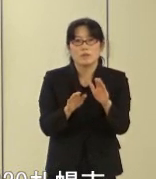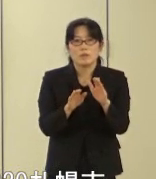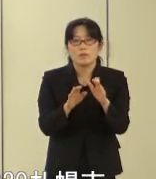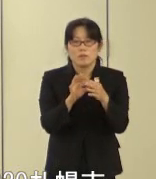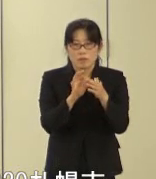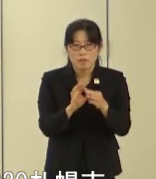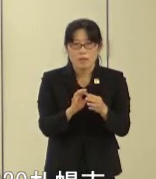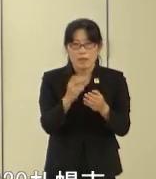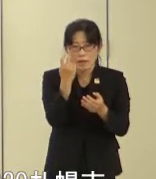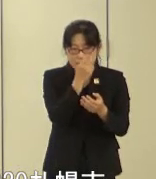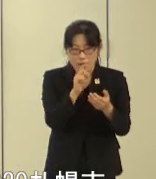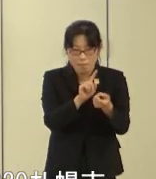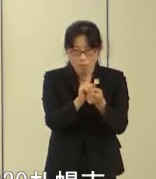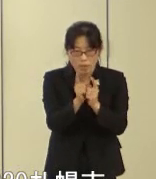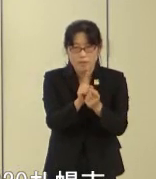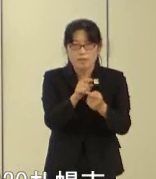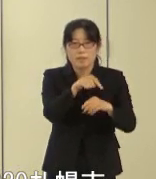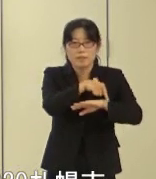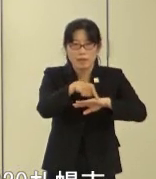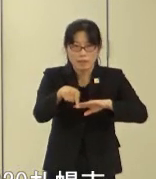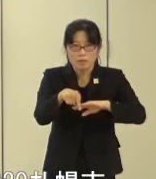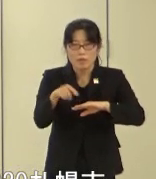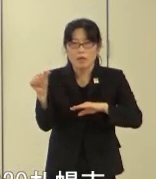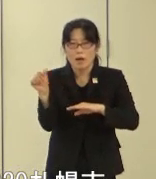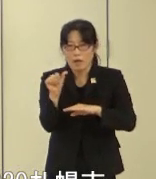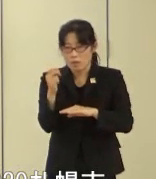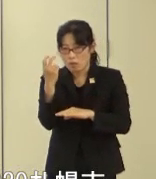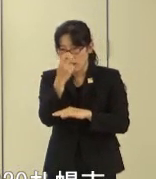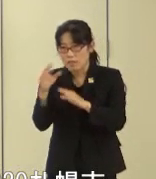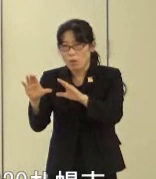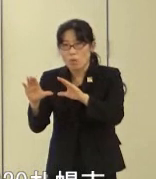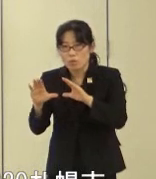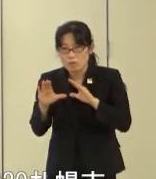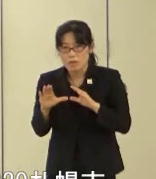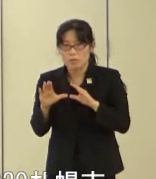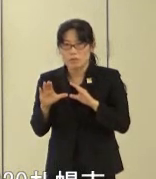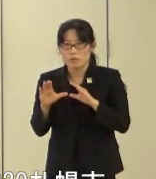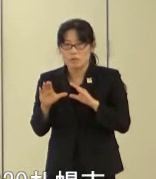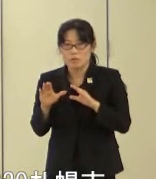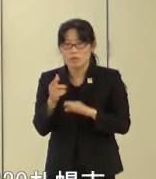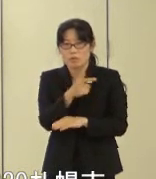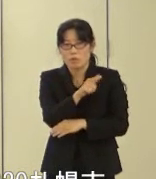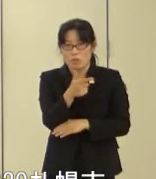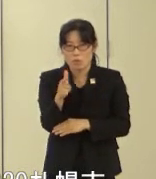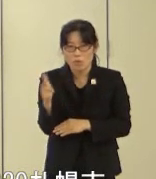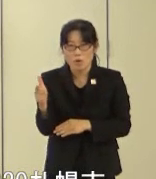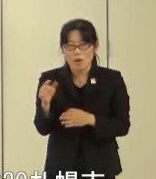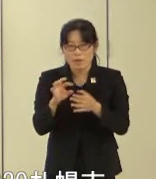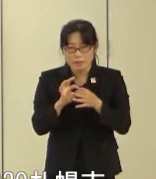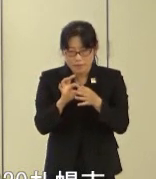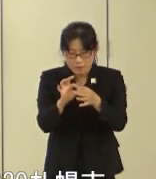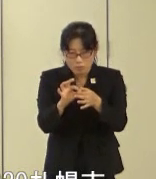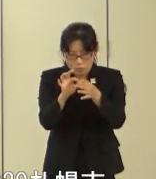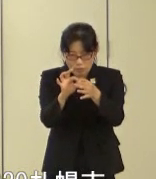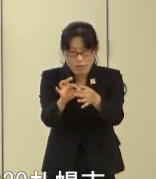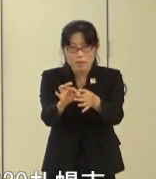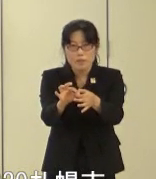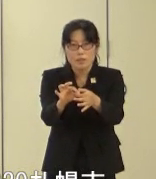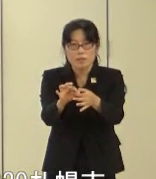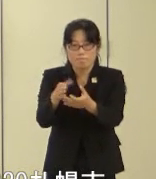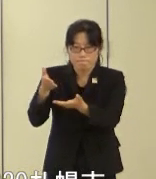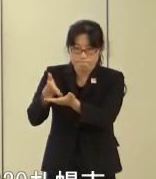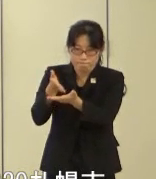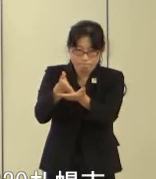ていただく、あるいは早期の PCR 検査を受けていただく、こういったことを引き続き呼びか